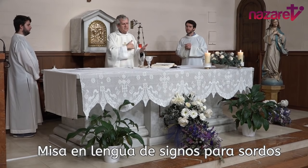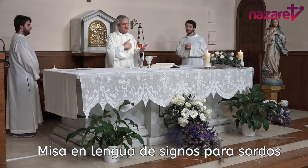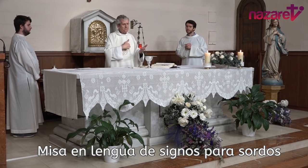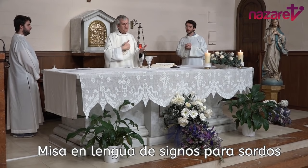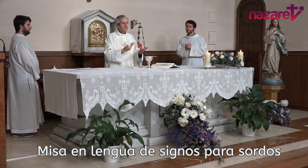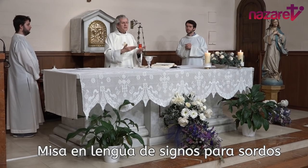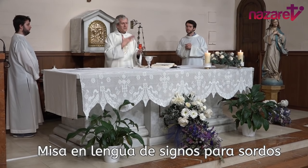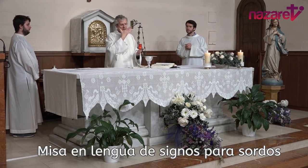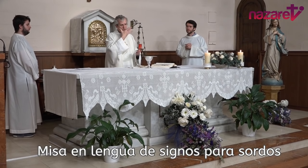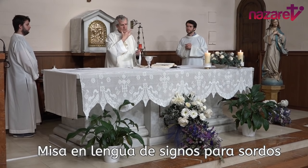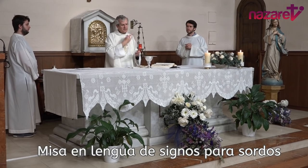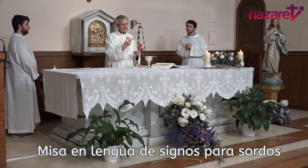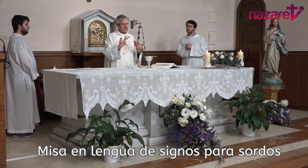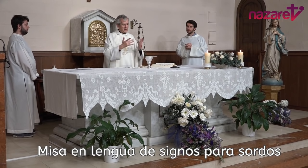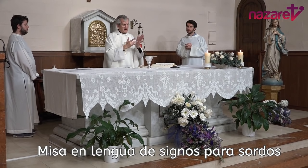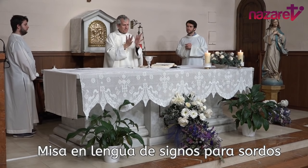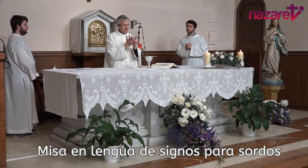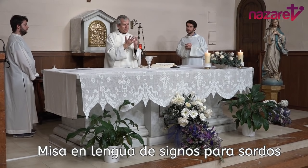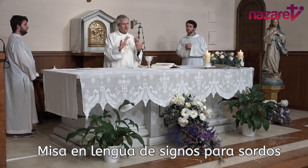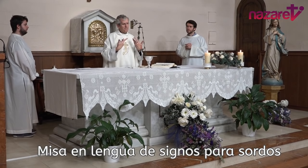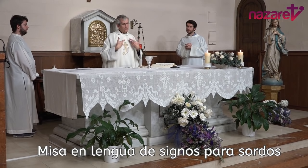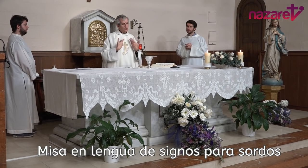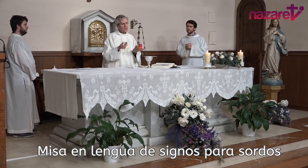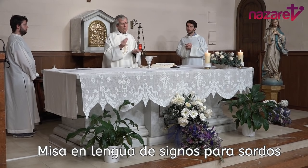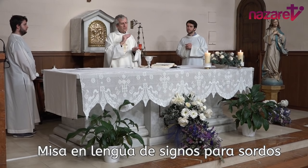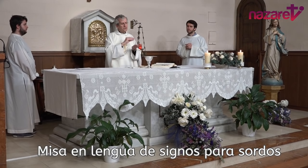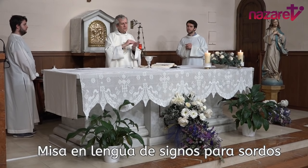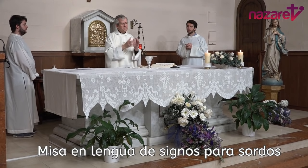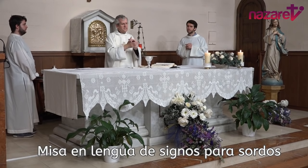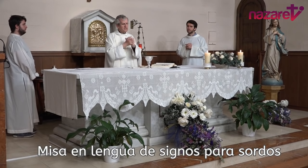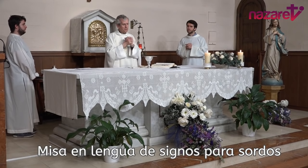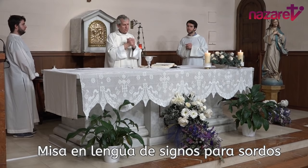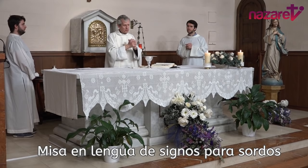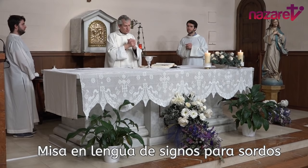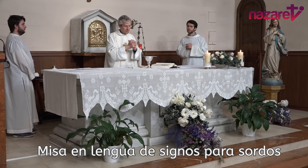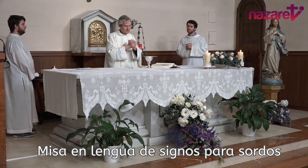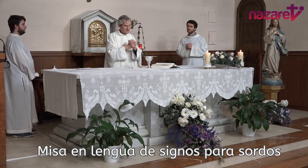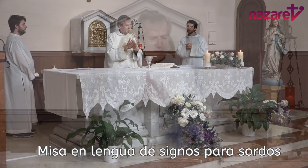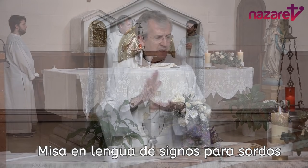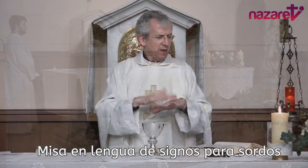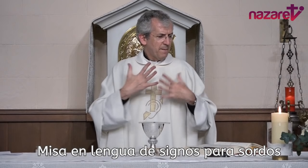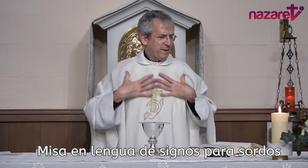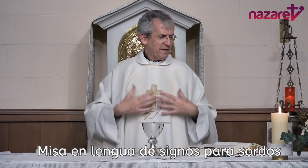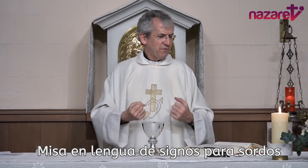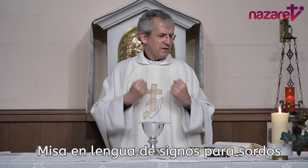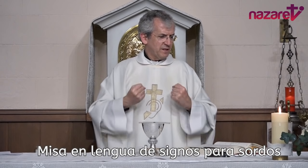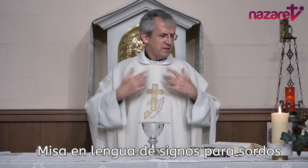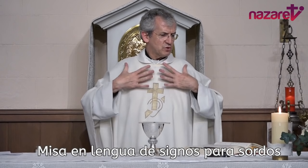Iglesia y reconoce en ella la víctima por cuya inmolación quisiste devolvernos tu amistad, para que, fortalecidos